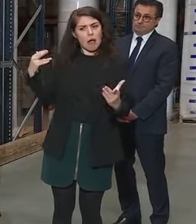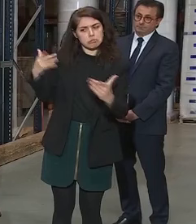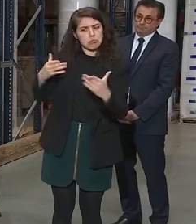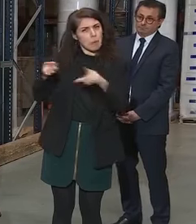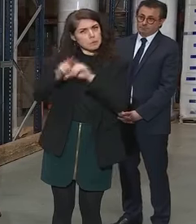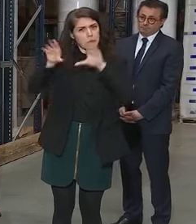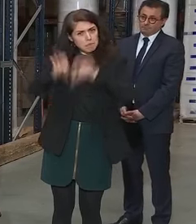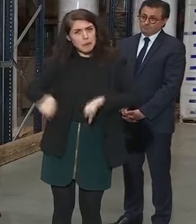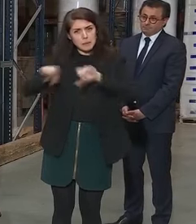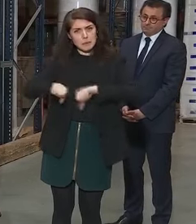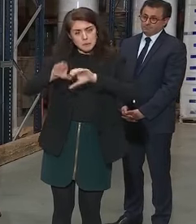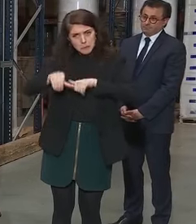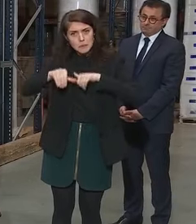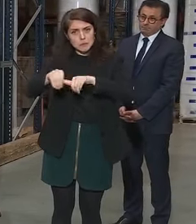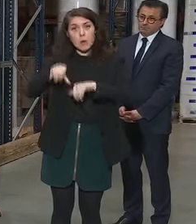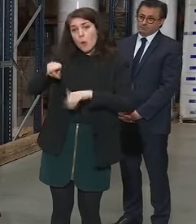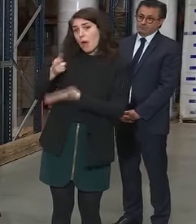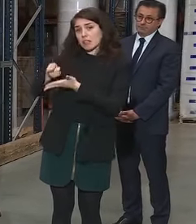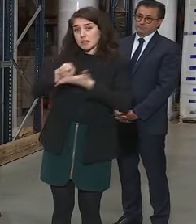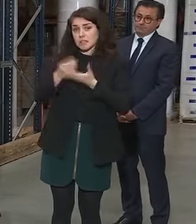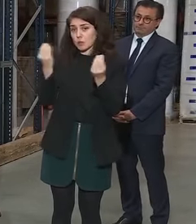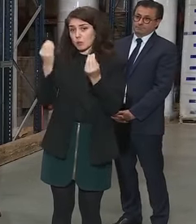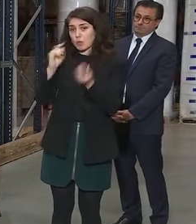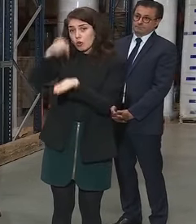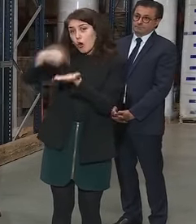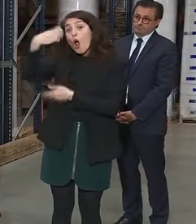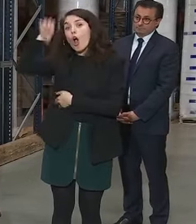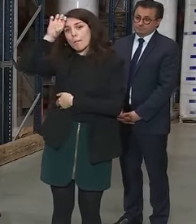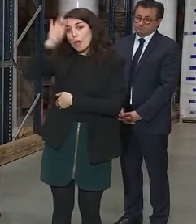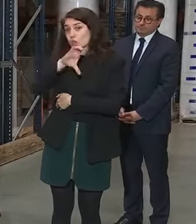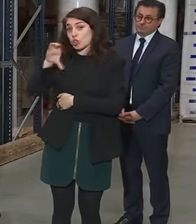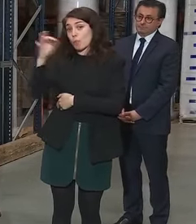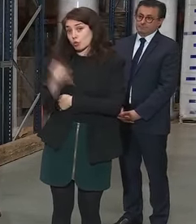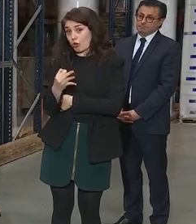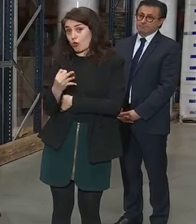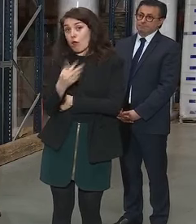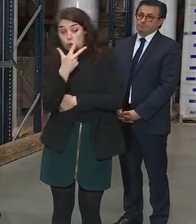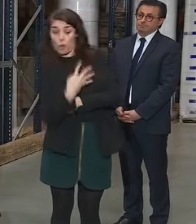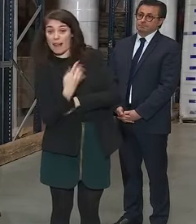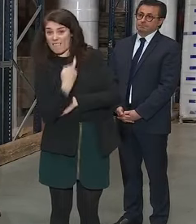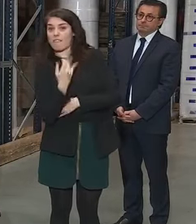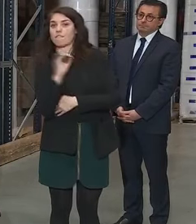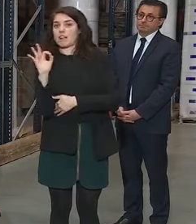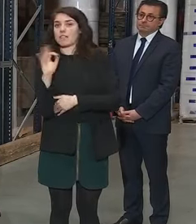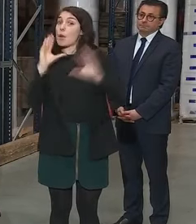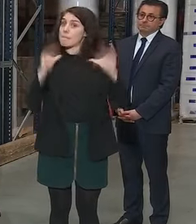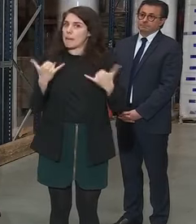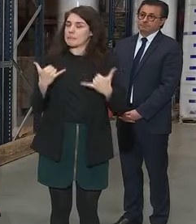achète à 100% des produits européens, aux trois quarts des produits français, et dont les machines même sont